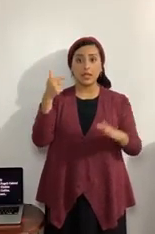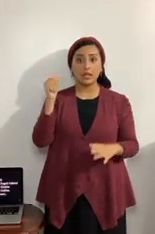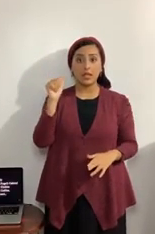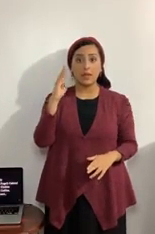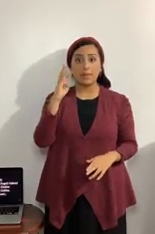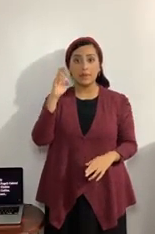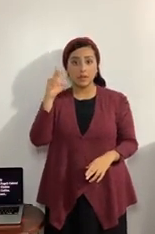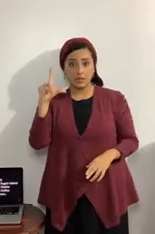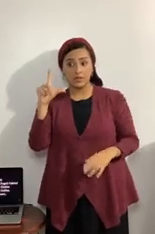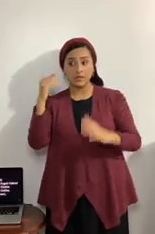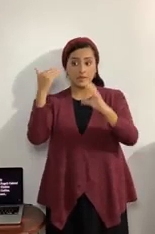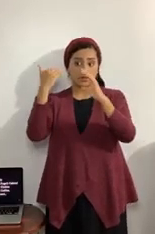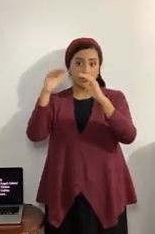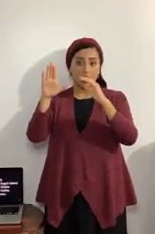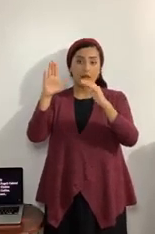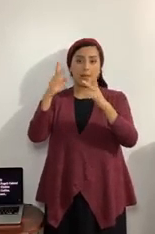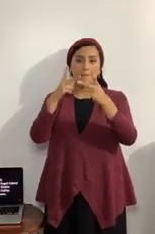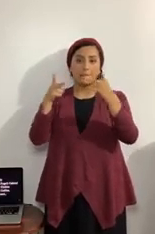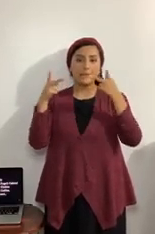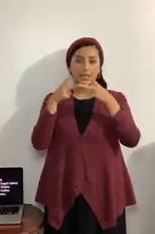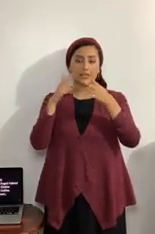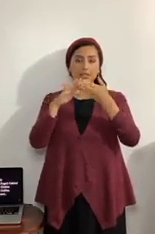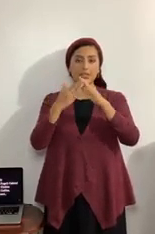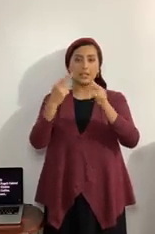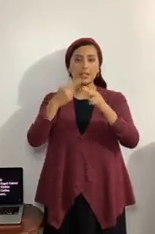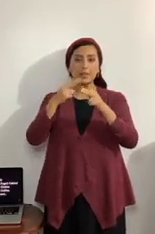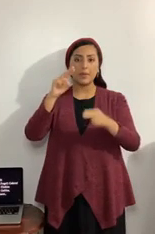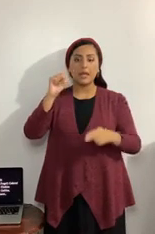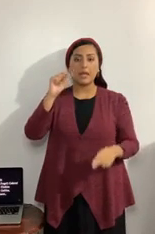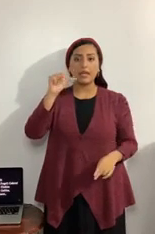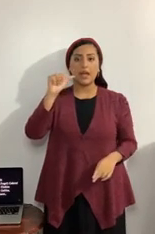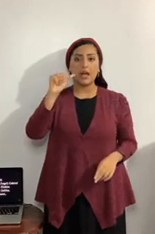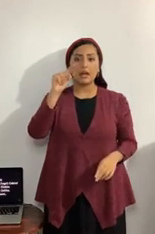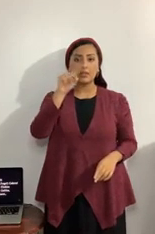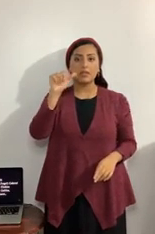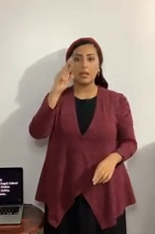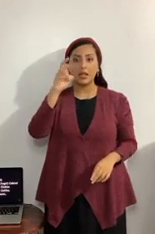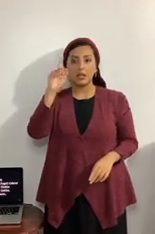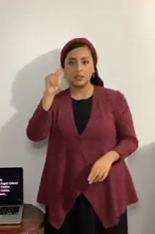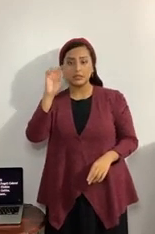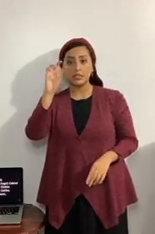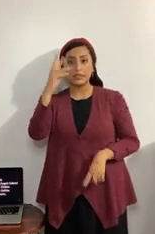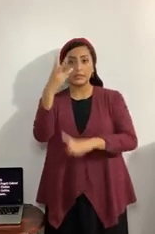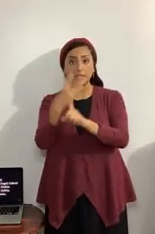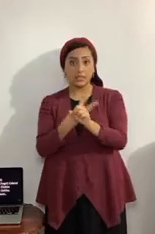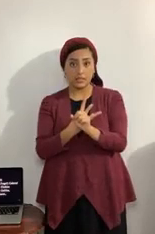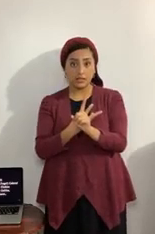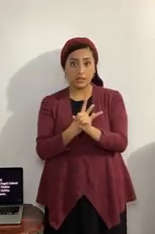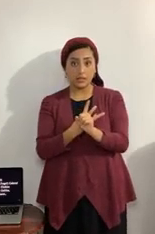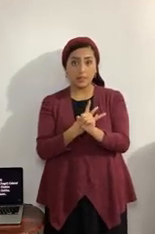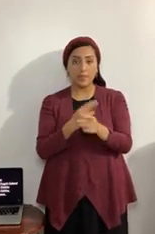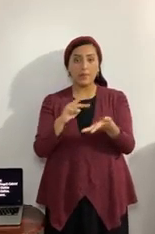de Galilea llamada Nazaret. Al sexto mes. o sea que le llevaba 6 meses de